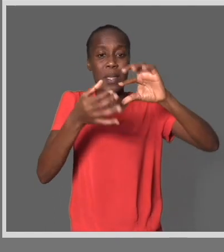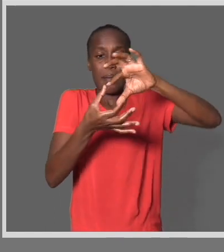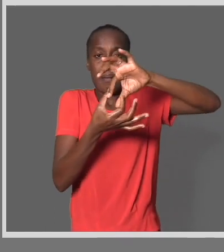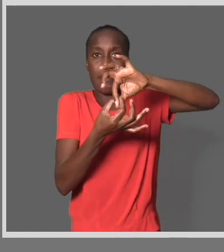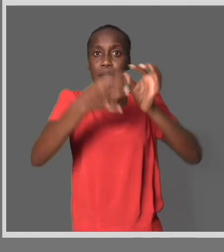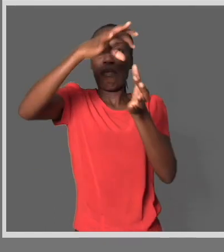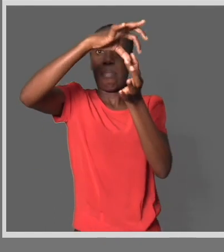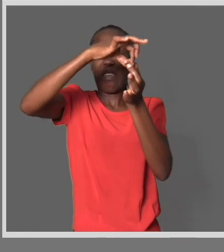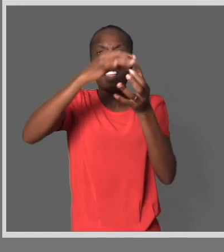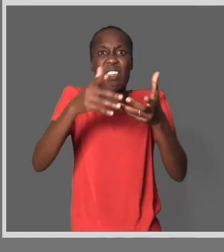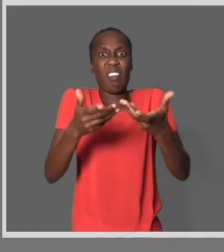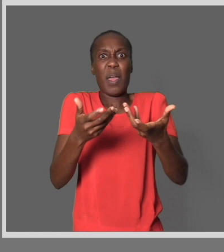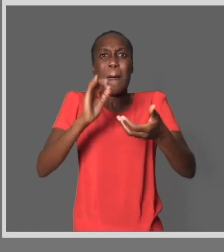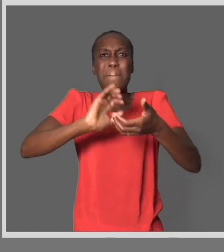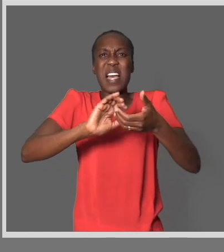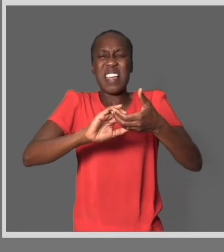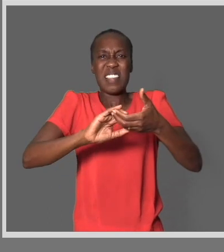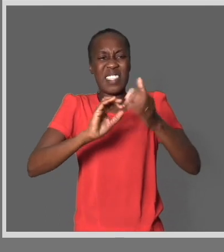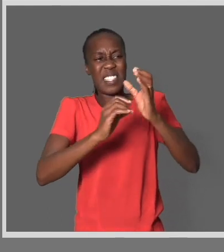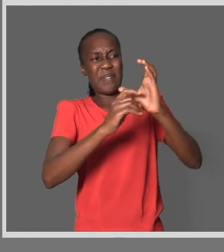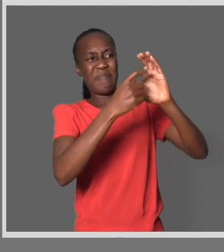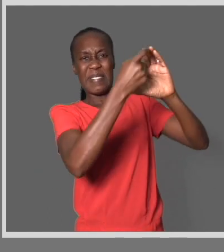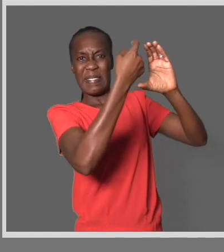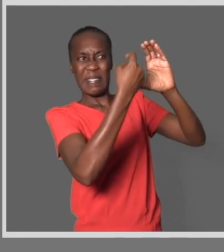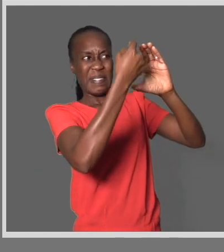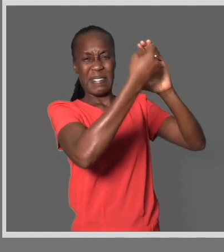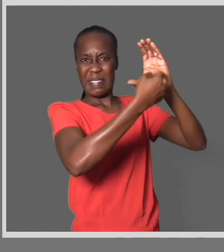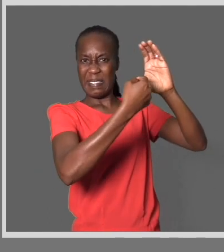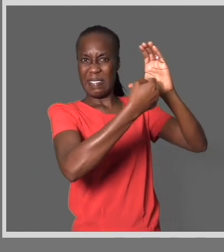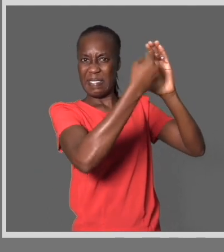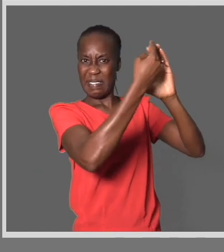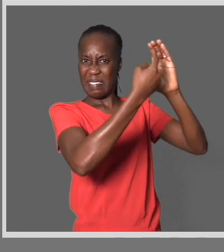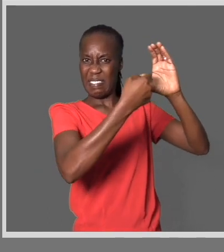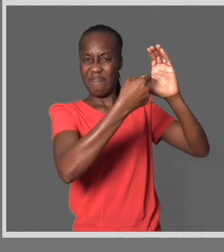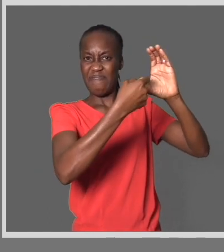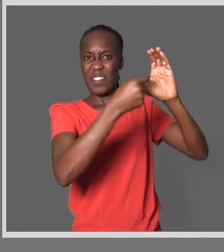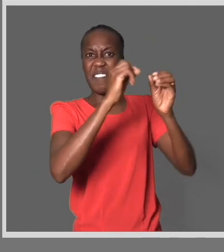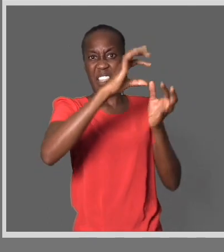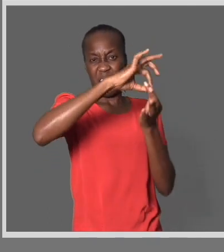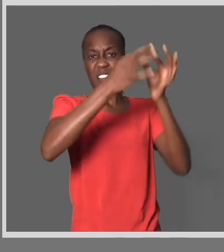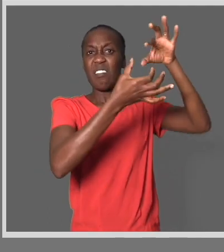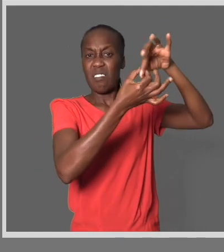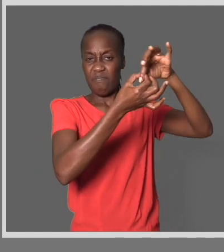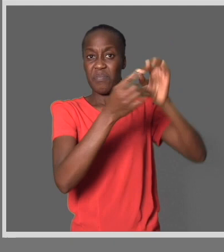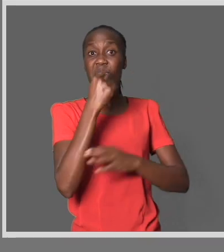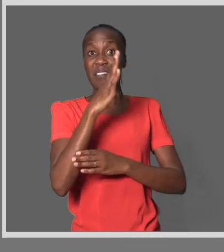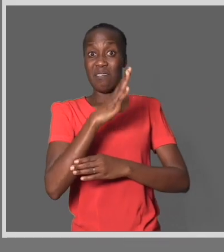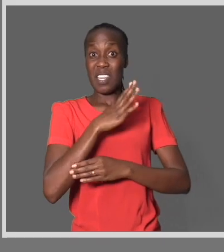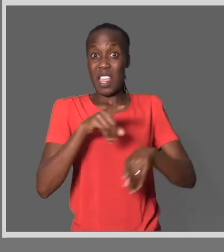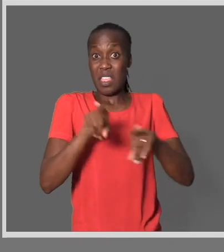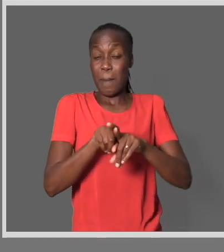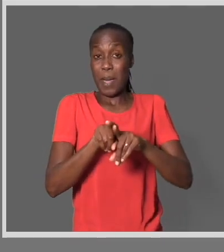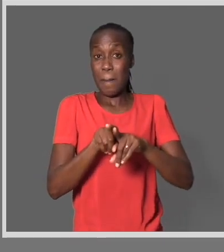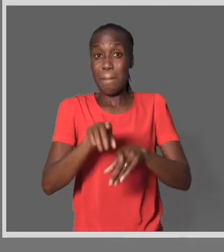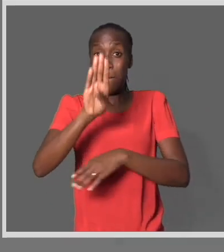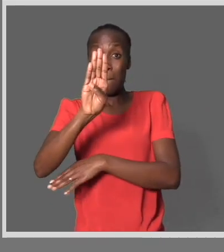tenha cifose, ou seja, uma coluna em si. Além disso, tudo combinado, nós temos a